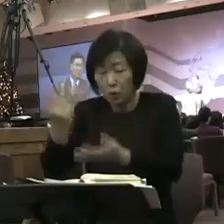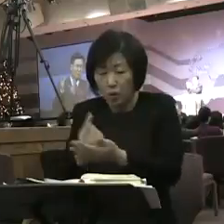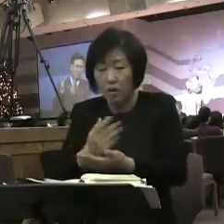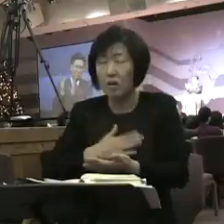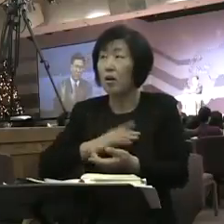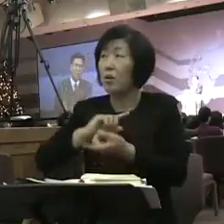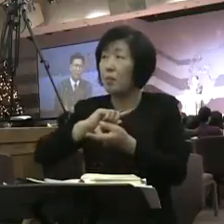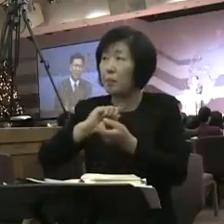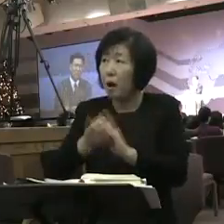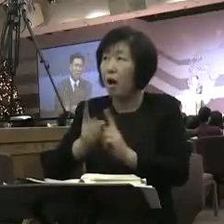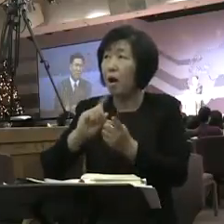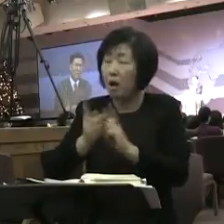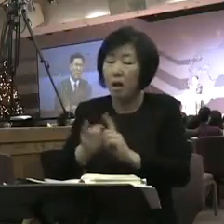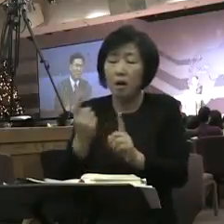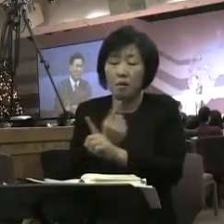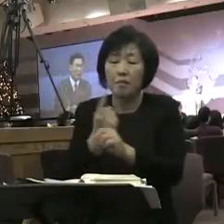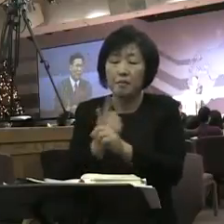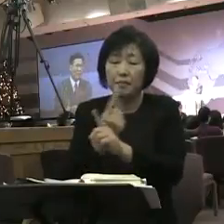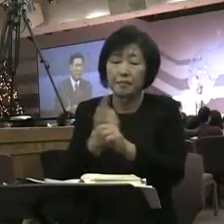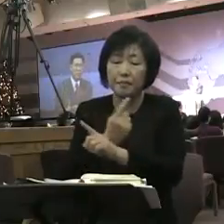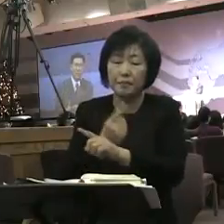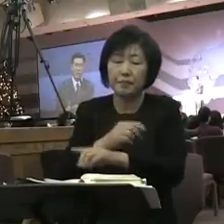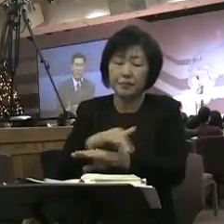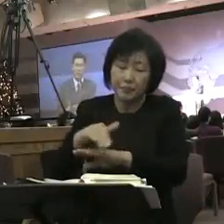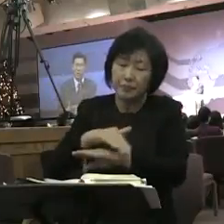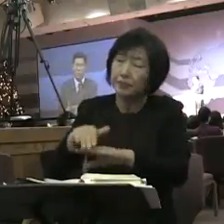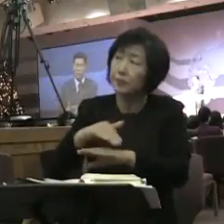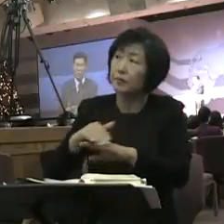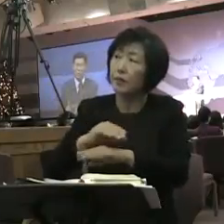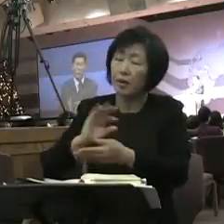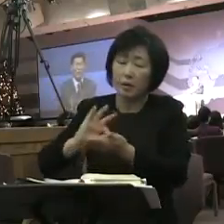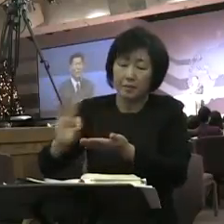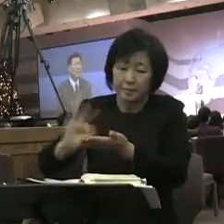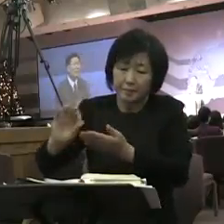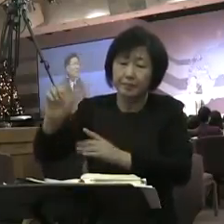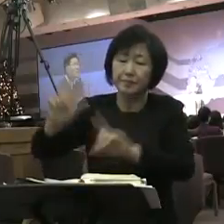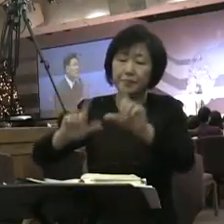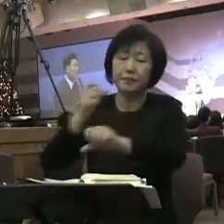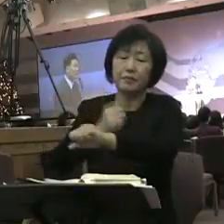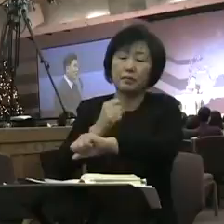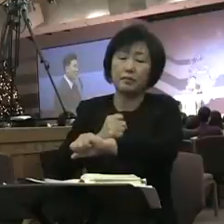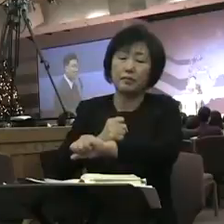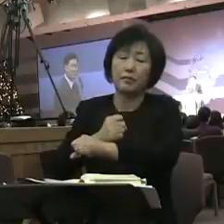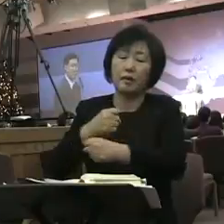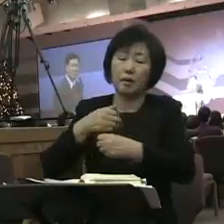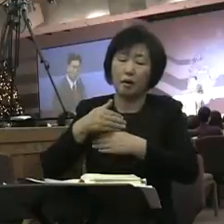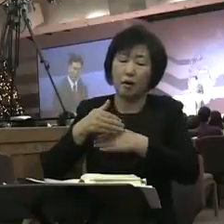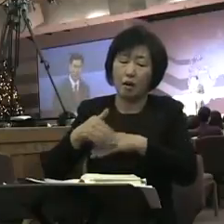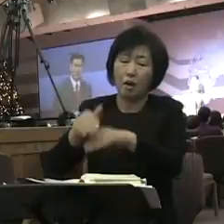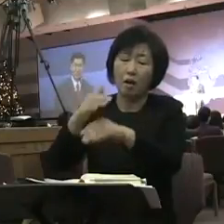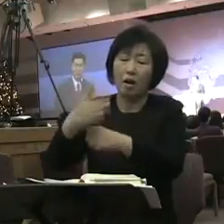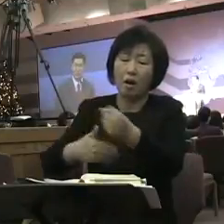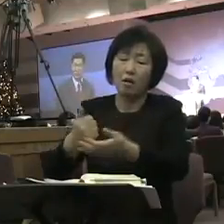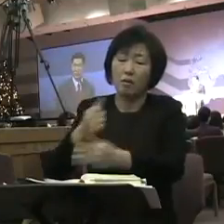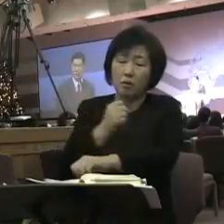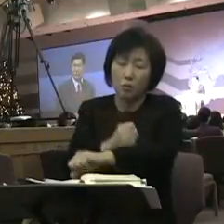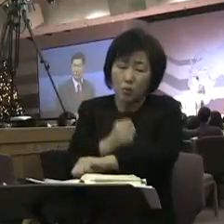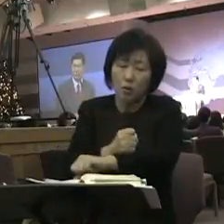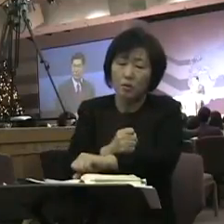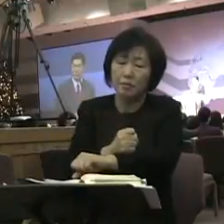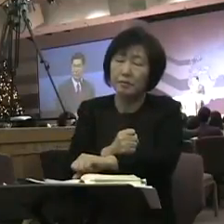나를 다듬어 가시며 사용하시기를 원하시는 그런 그 모습으로 만들어 가시는 하나님 고생하셨어요.